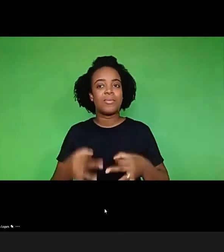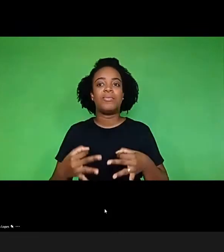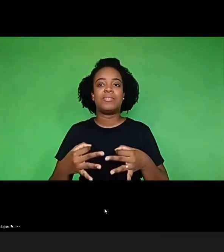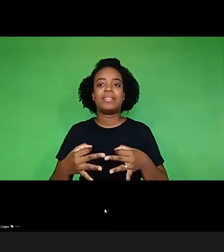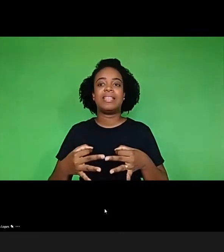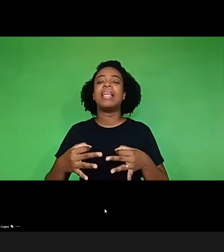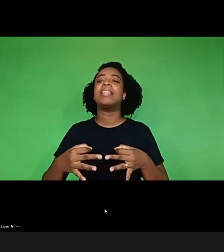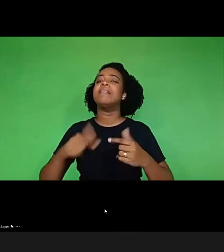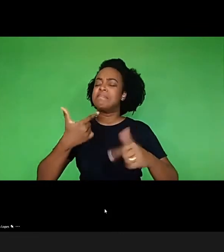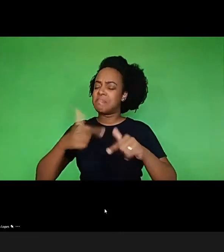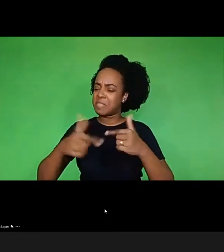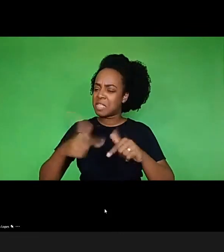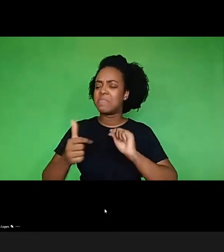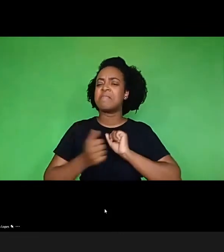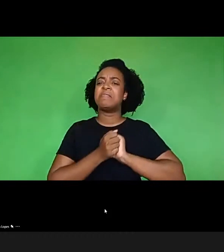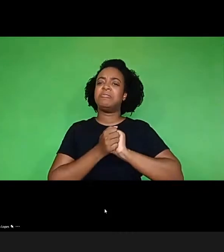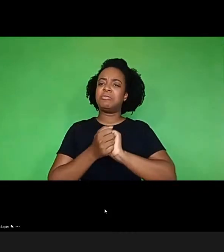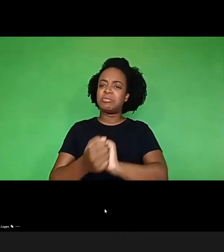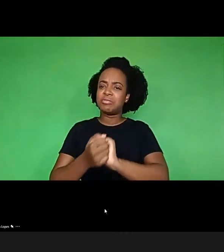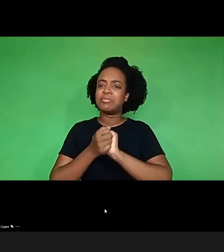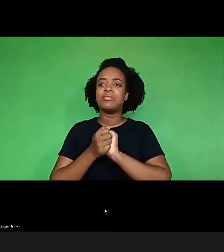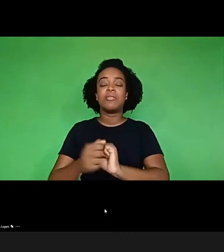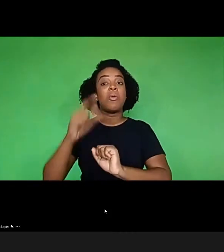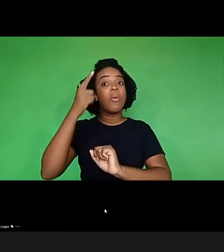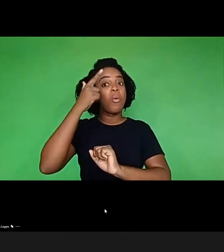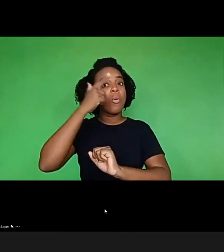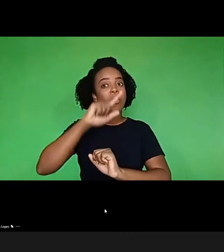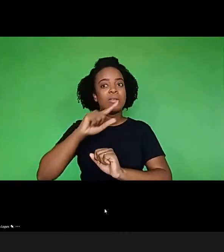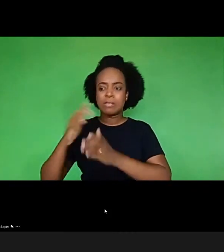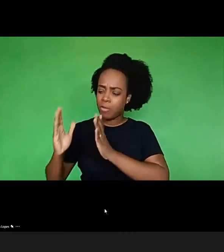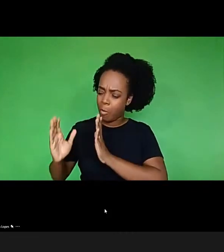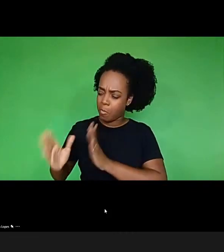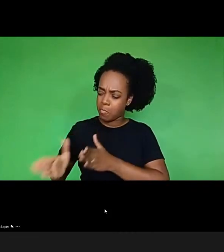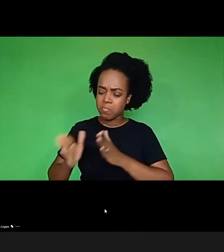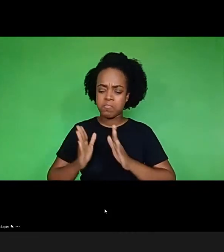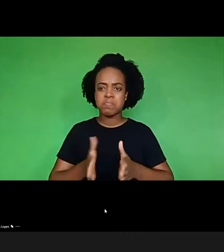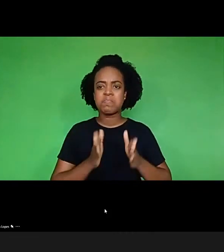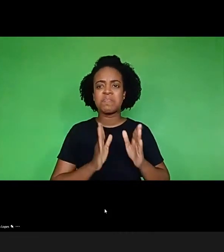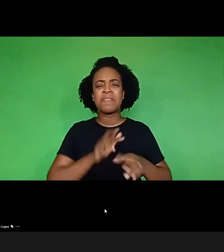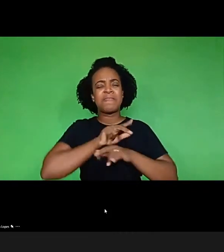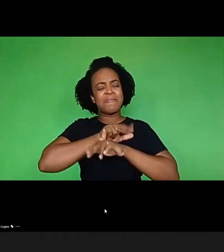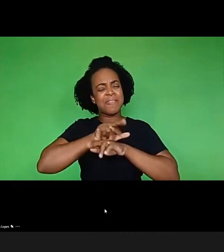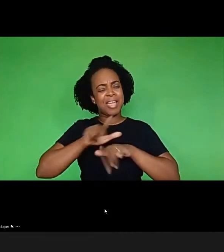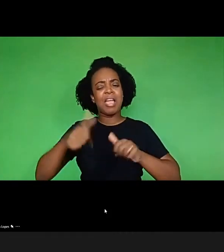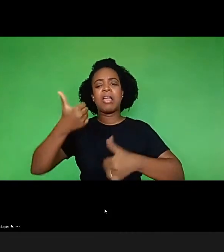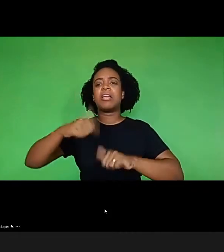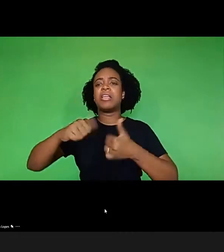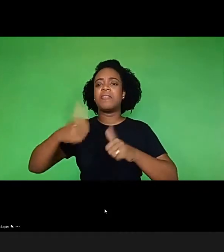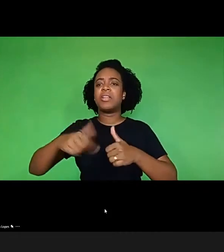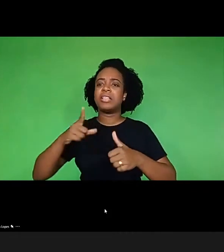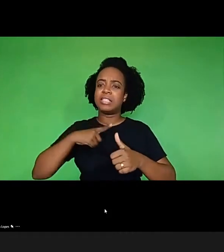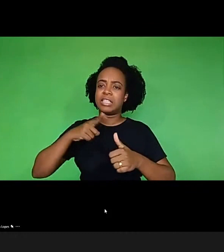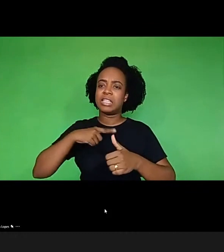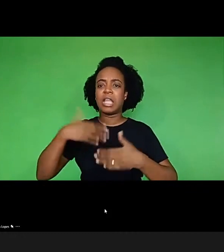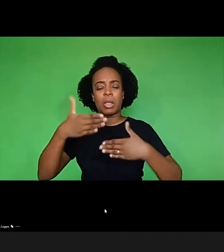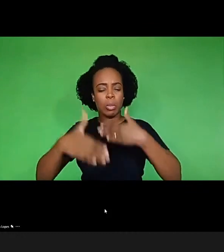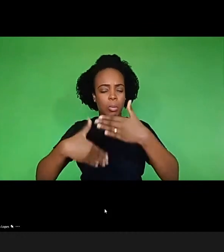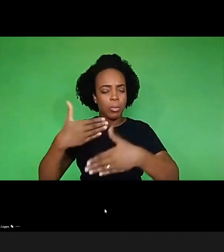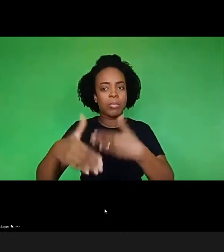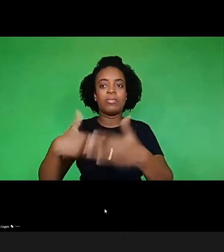para poder nos ajudar com a logística de tanta coisa que a gente vai ter que avaliar nesse processo. Mas o mais importante é